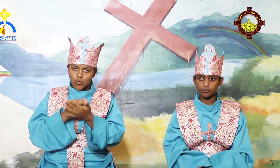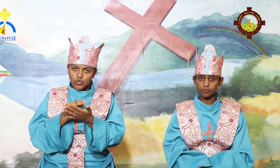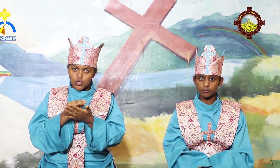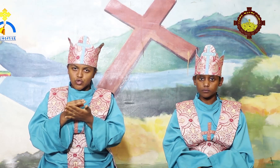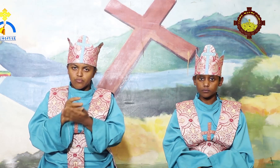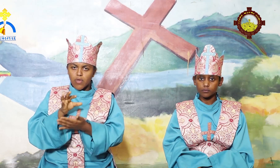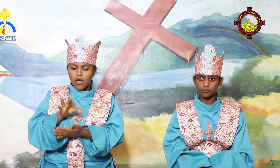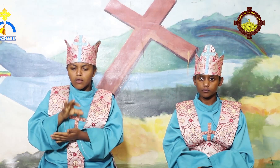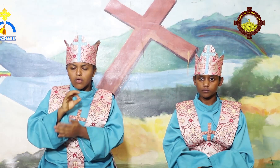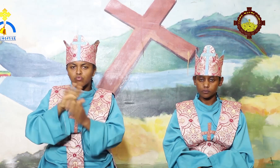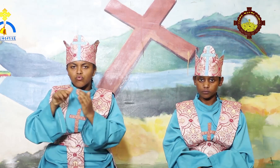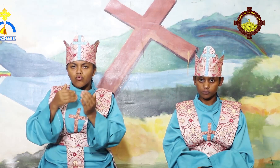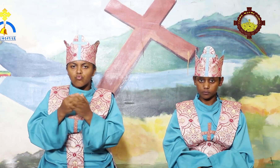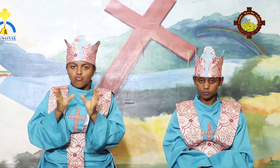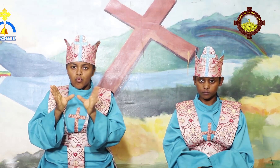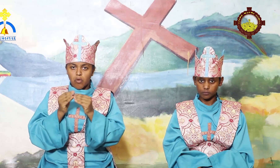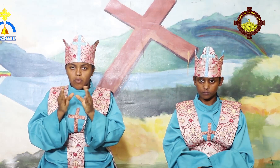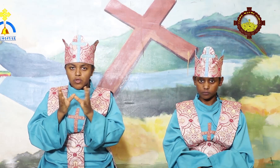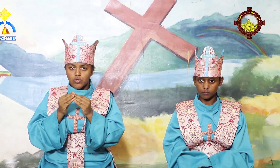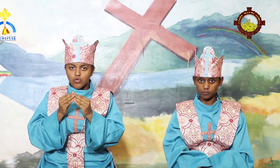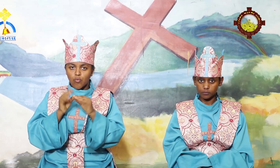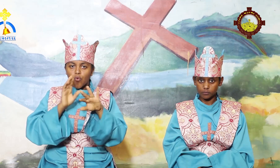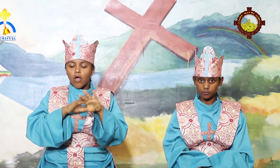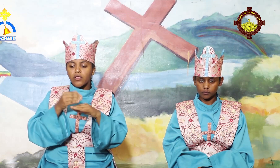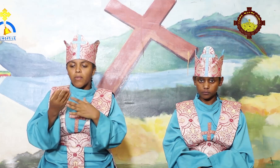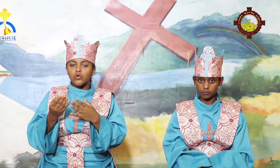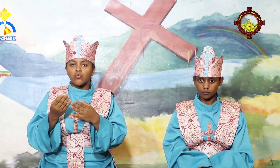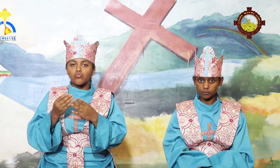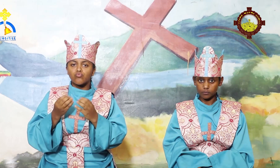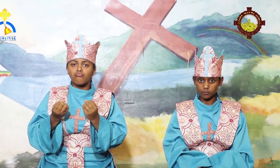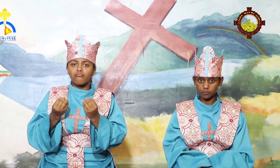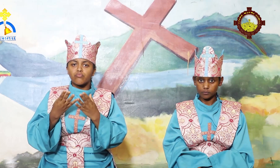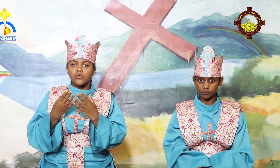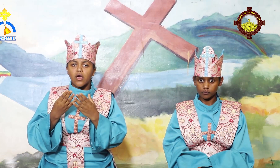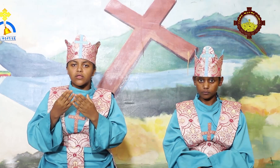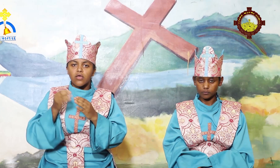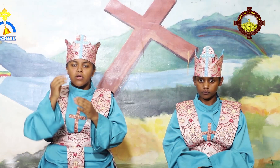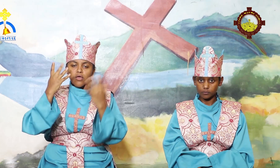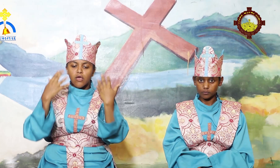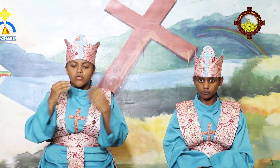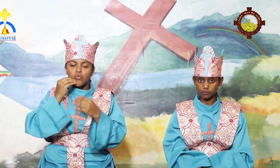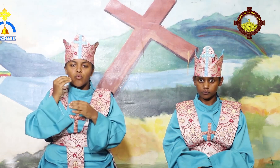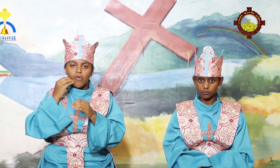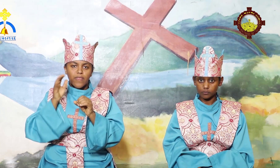በጎችንም ያገኙትን ሁሉ ሰበሰቡ። ከተጋባዦቹም የተነሳ የሰርጉ ቤት መላ።